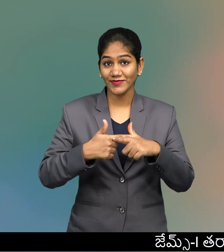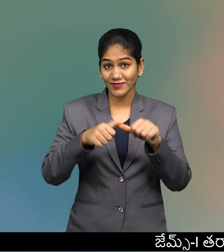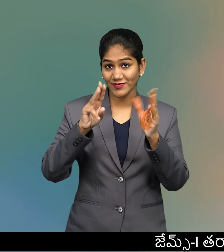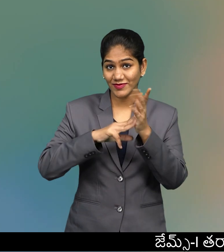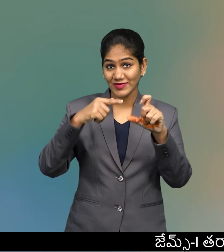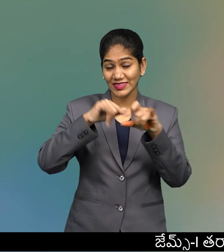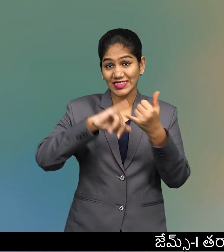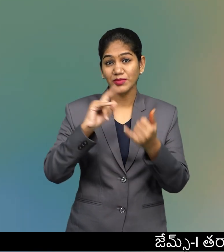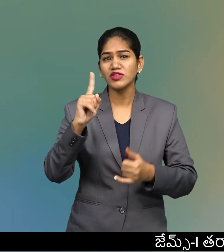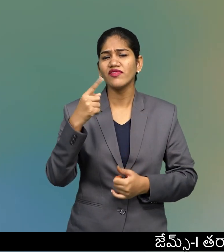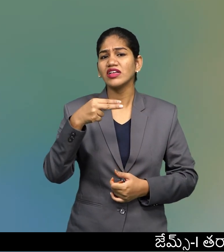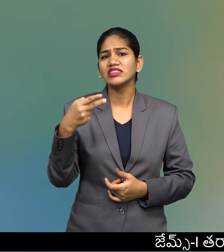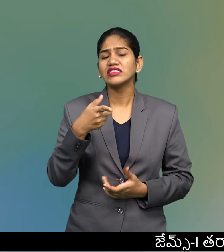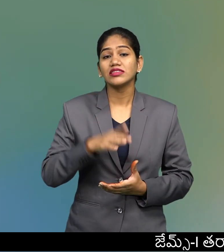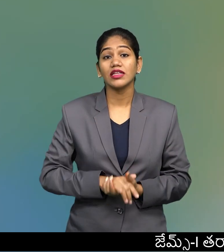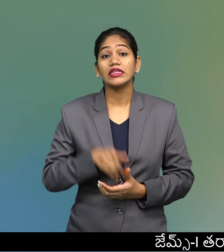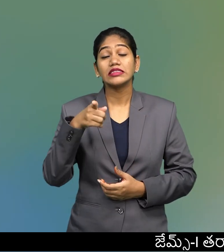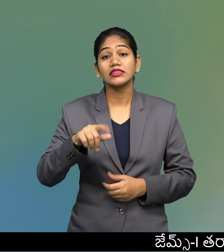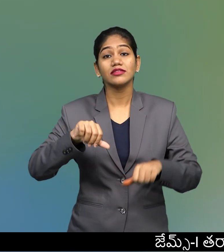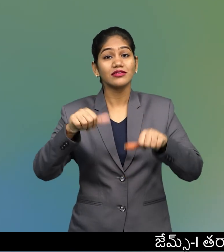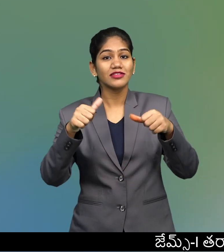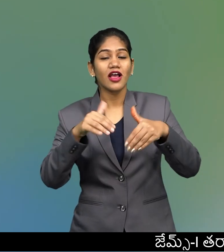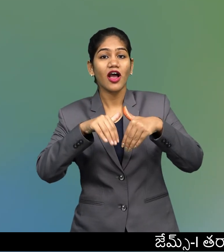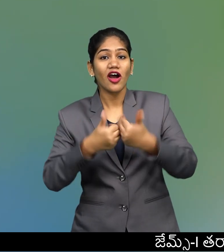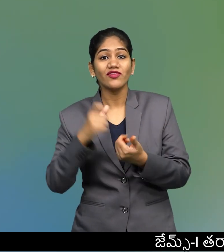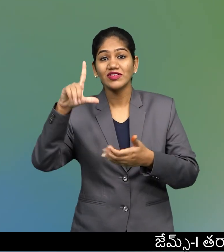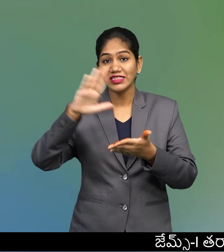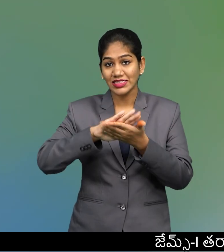జేమ్స్ I తరువాత చార్లెస్ I వచ్చాడు.